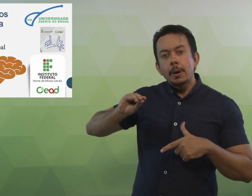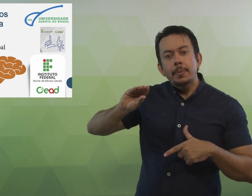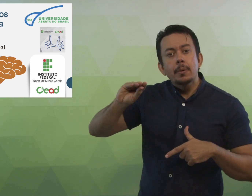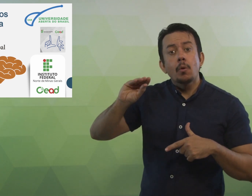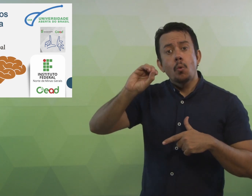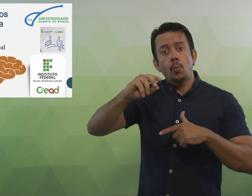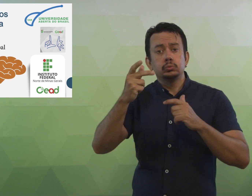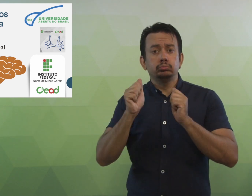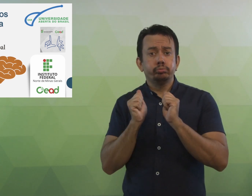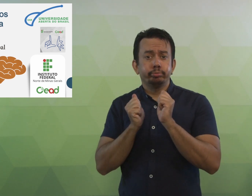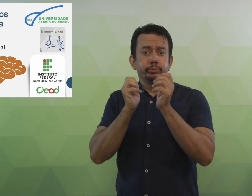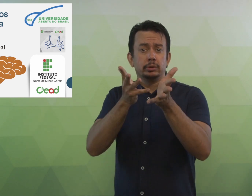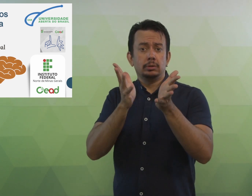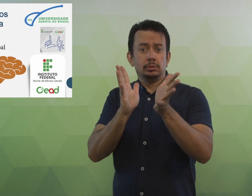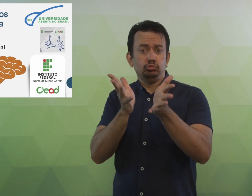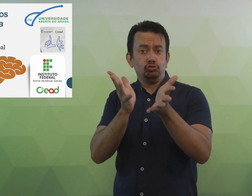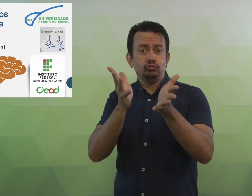verbal.